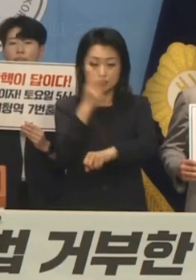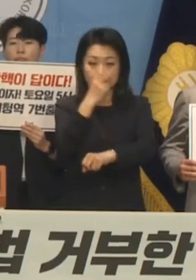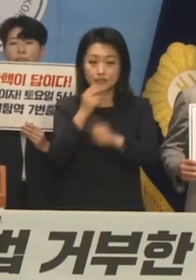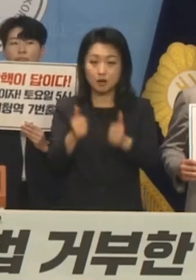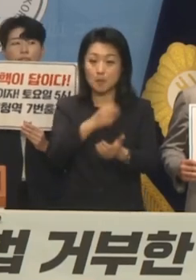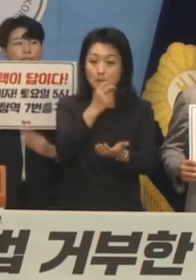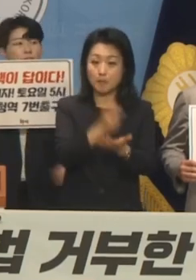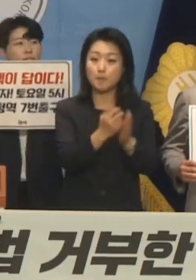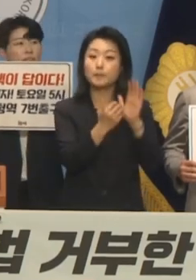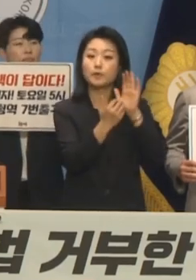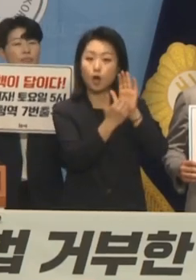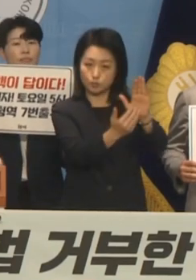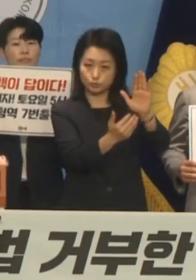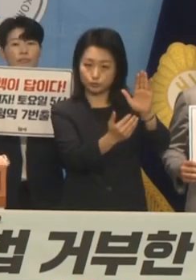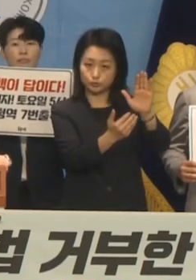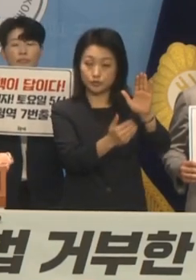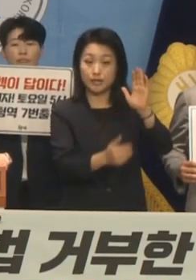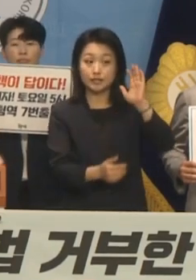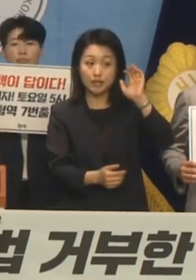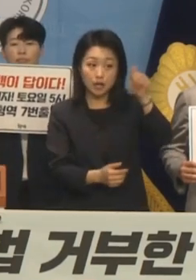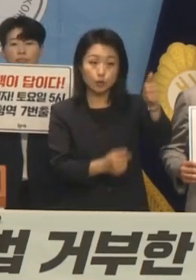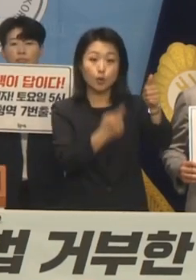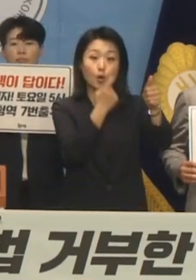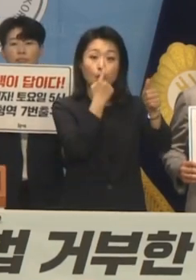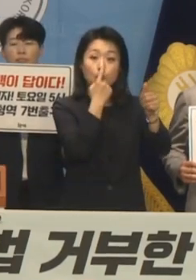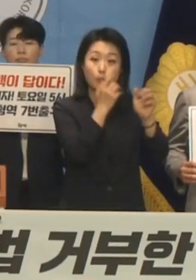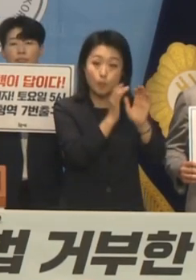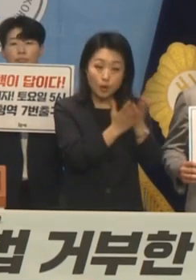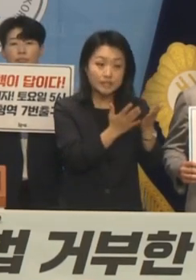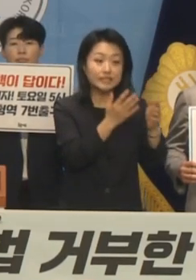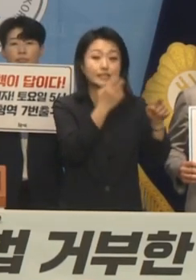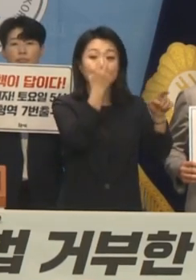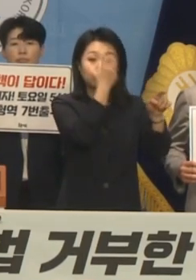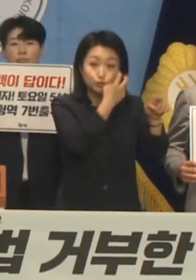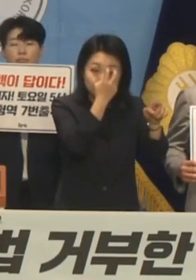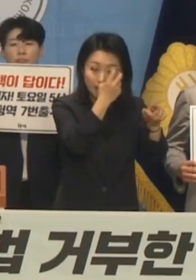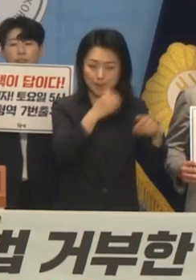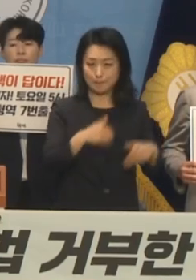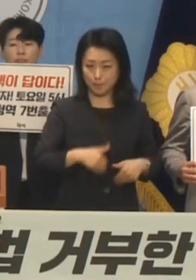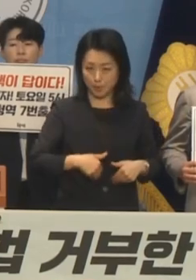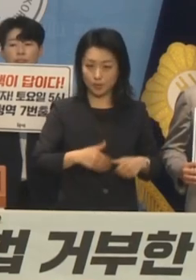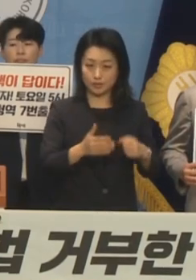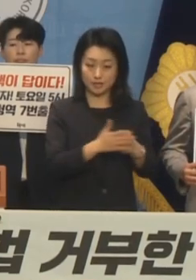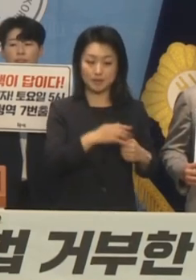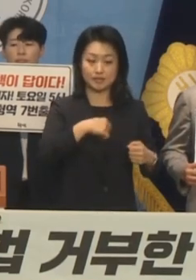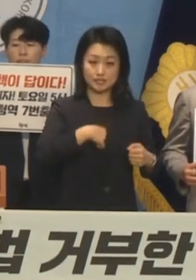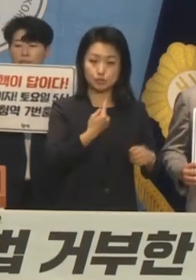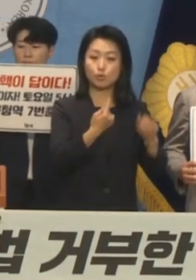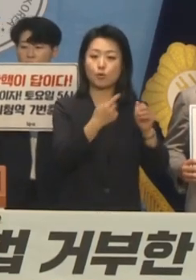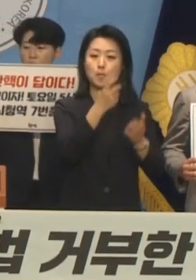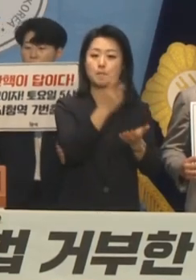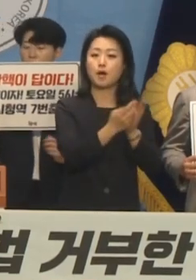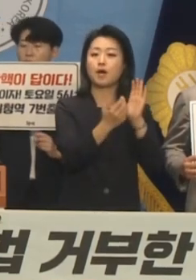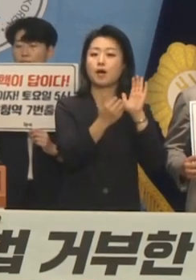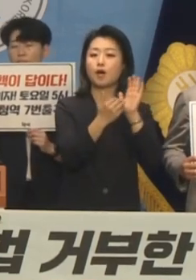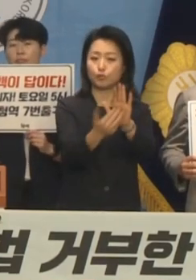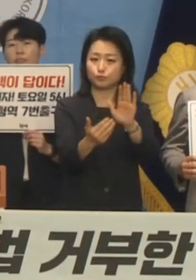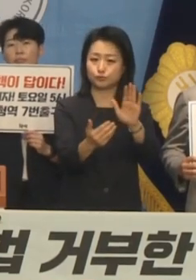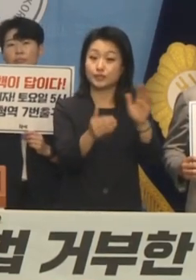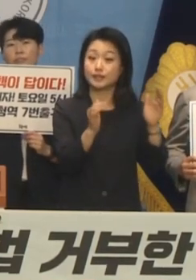행사했습니다. 대통령 본인이 수사 대상인 특검에 대해 셀프 거부권을 행사한